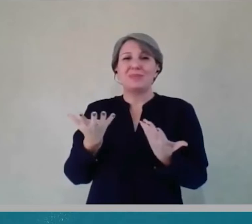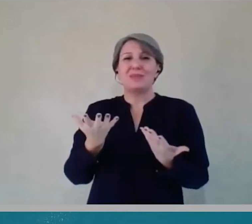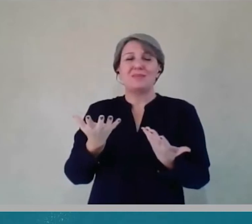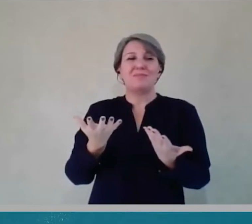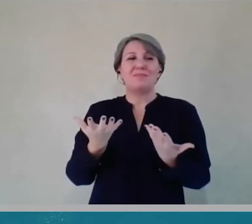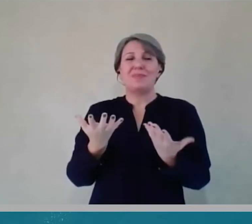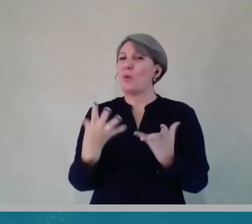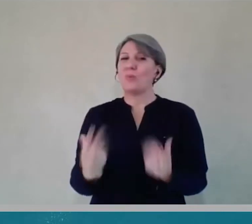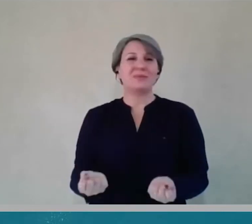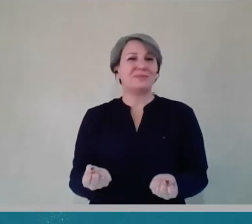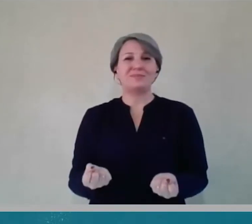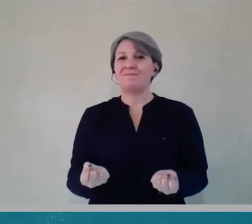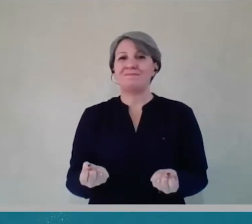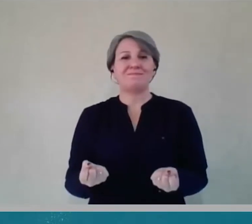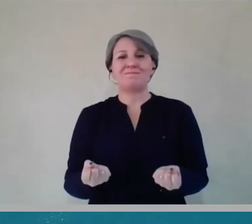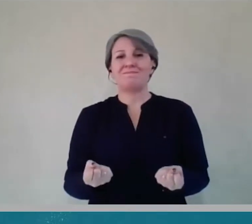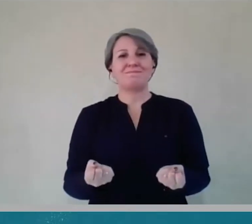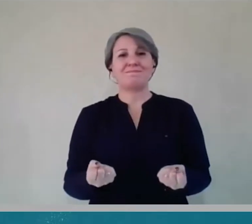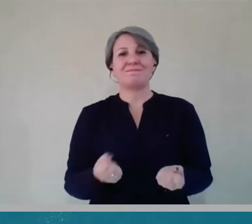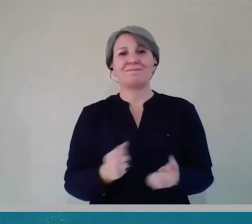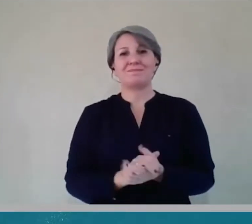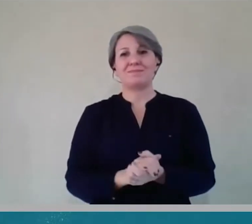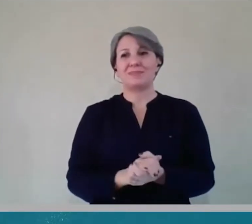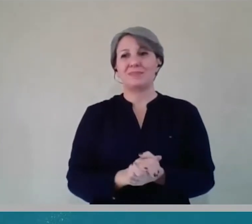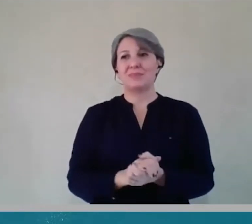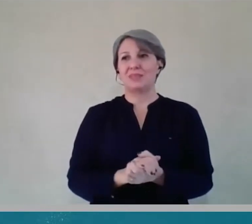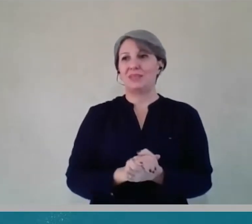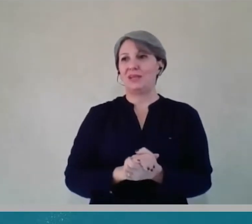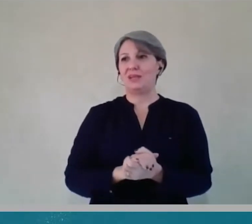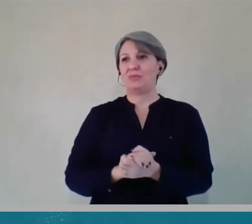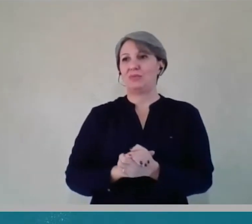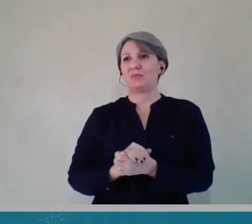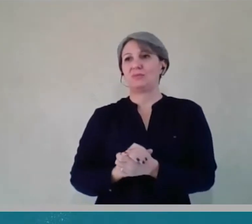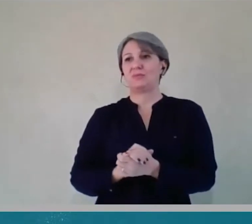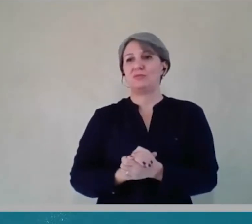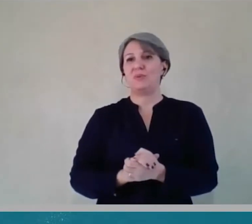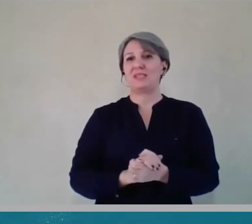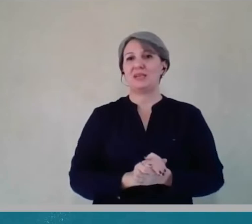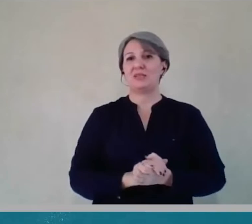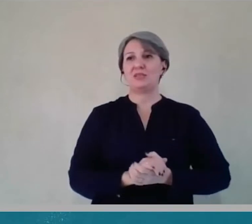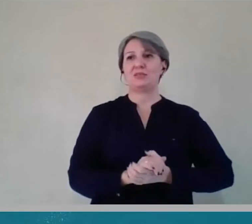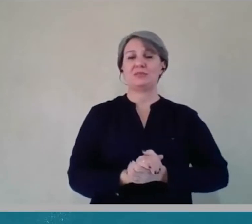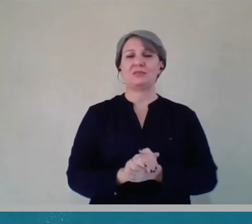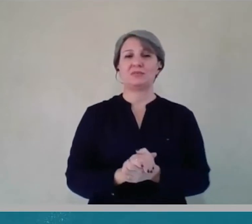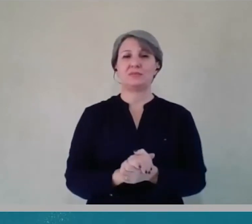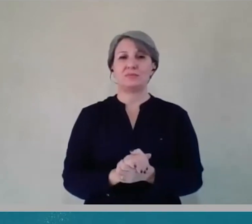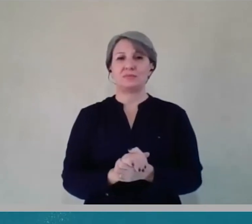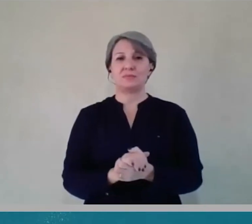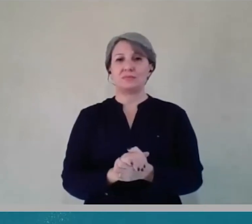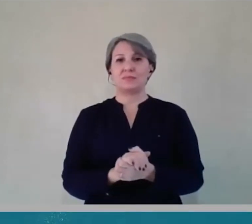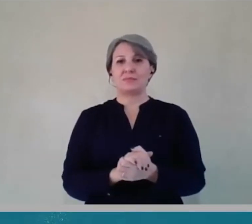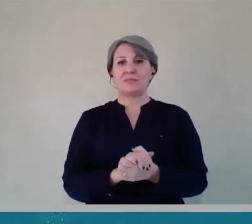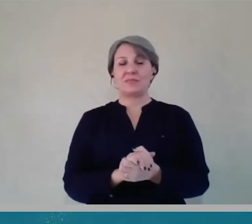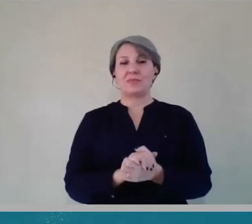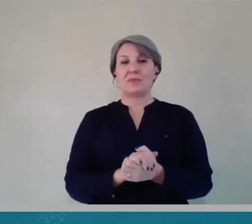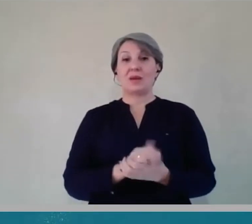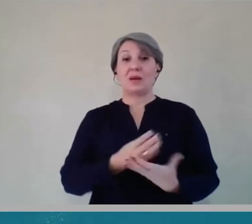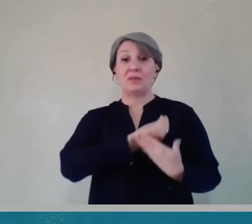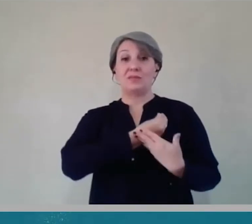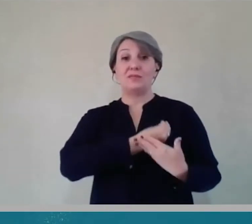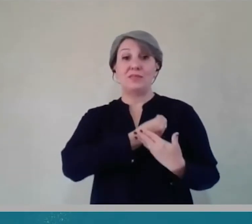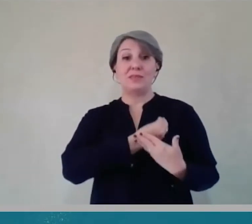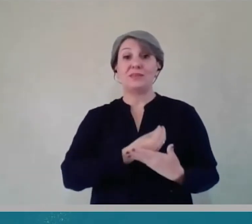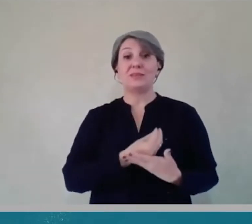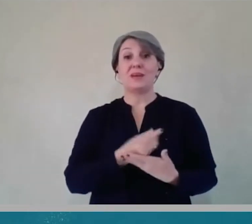te corrompendo. Por isso, irmãos, a vida cristã não é para ser vivida no plano celestial, né? É para